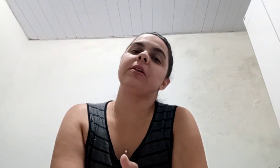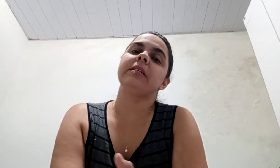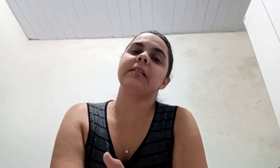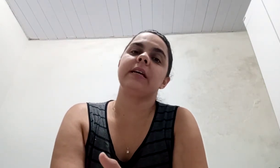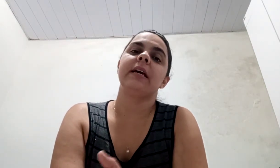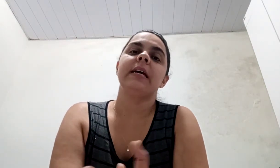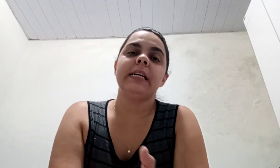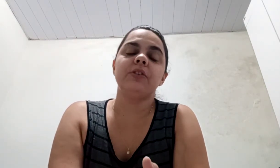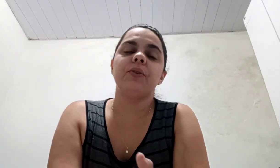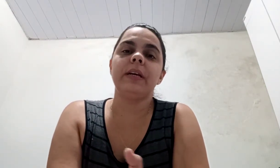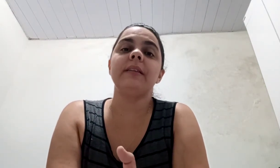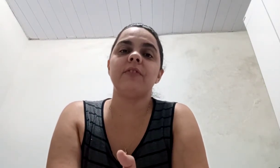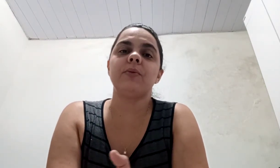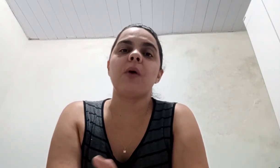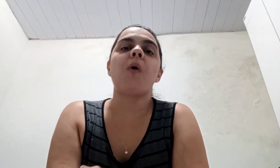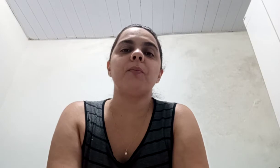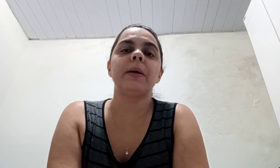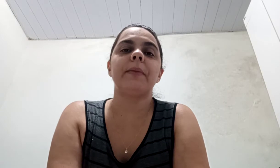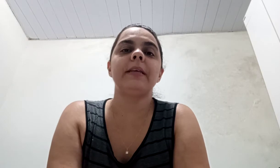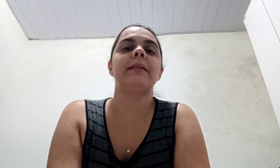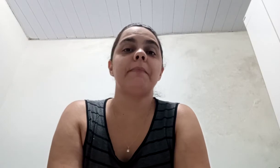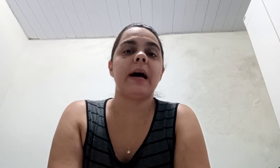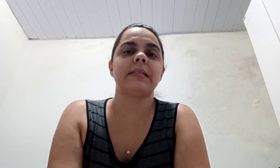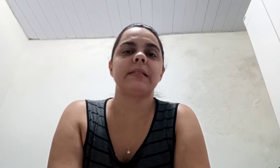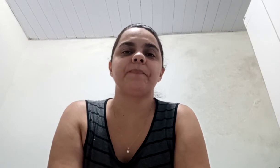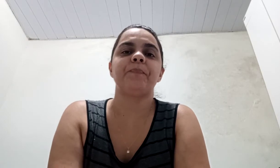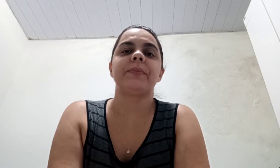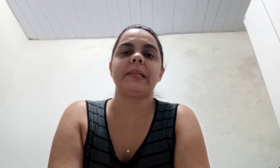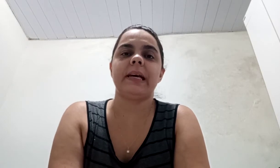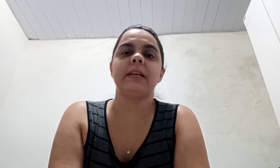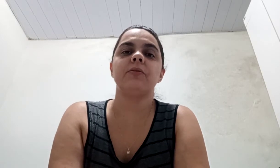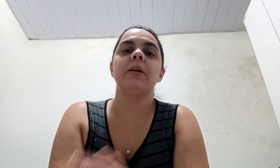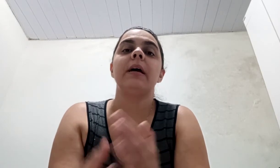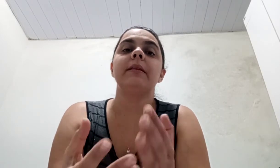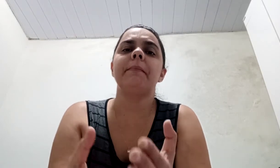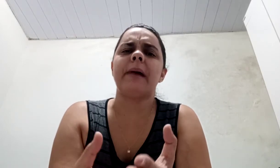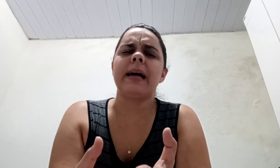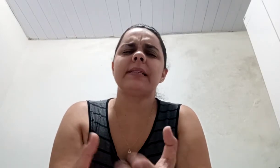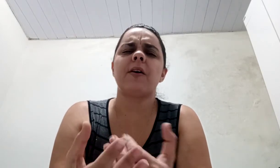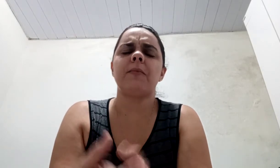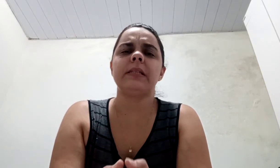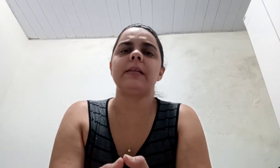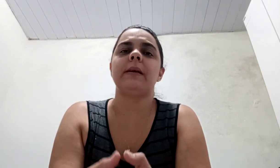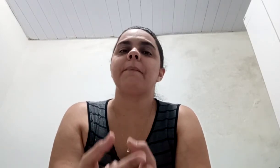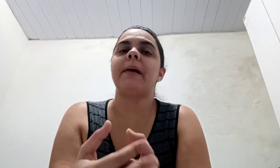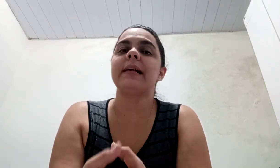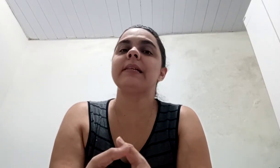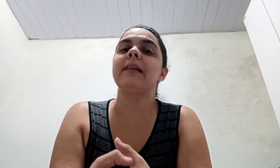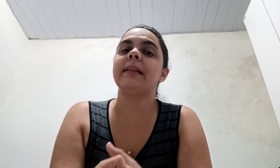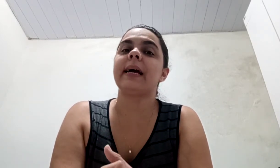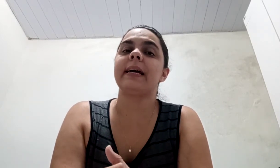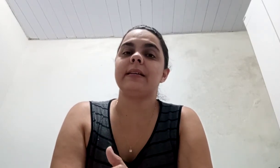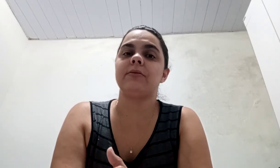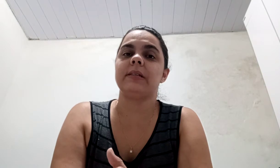podem ser individual como também de massa. Certo? De massa, como assim? Massa tia tá querendo